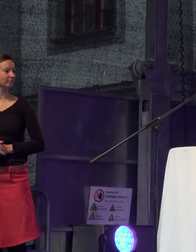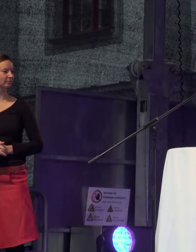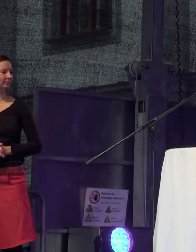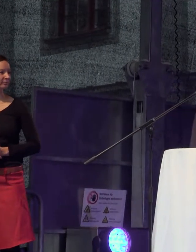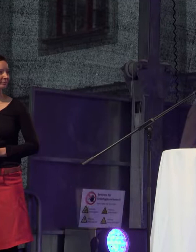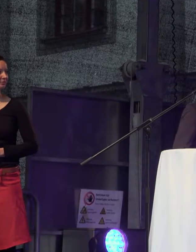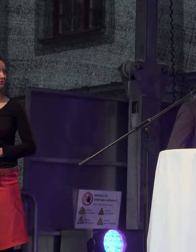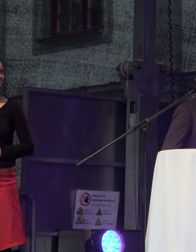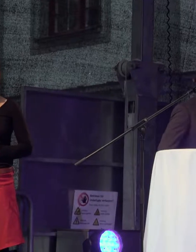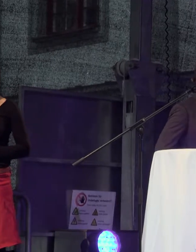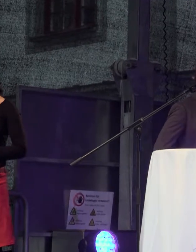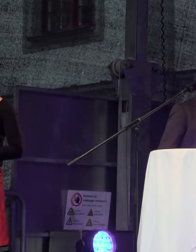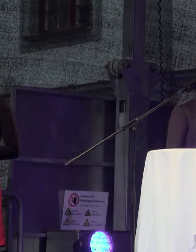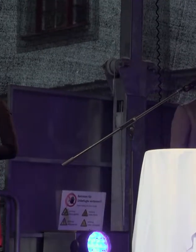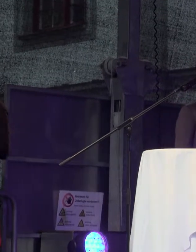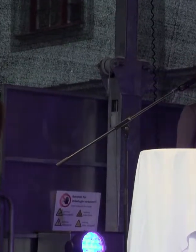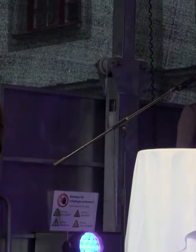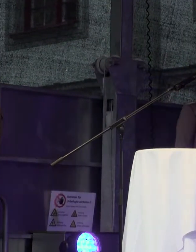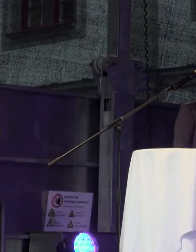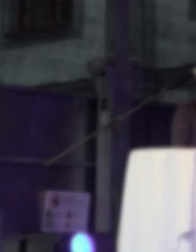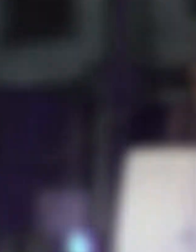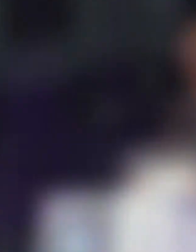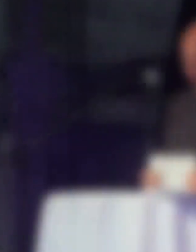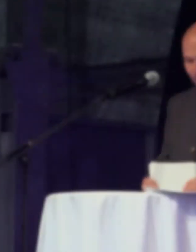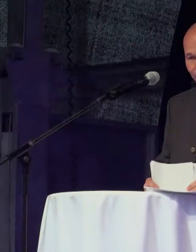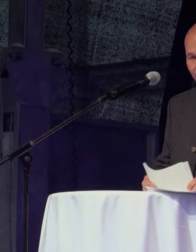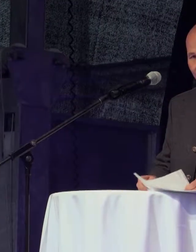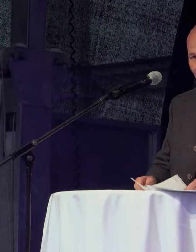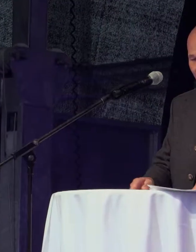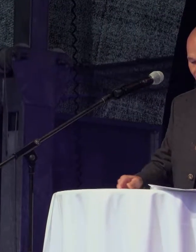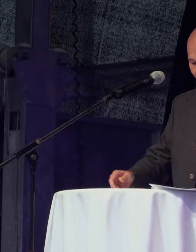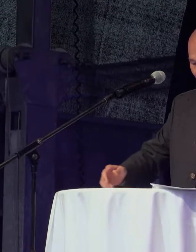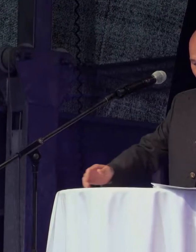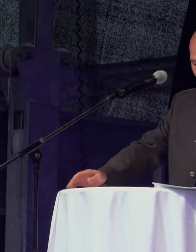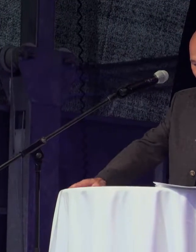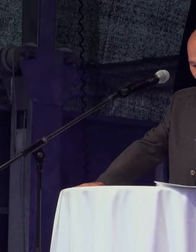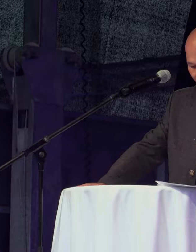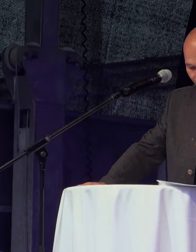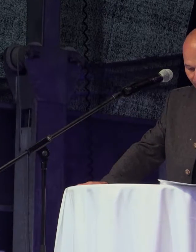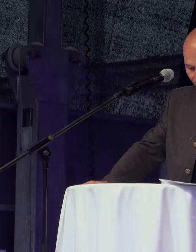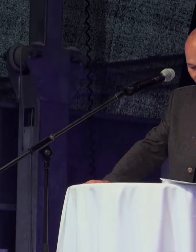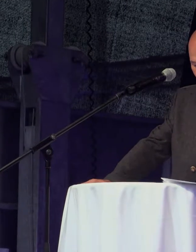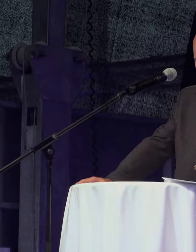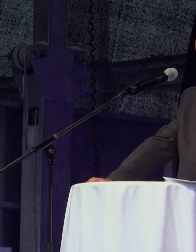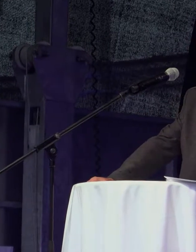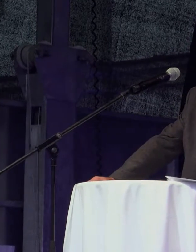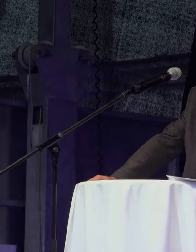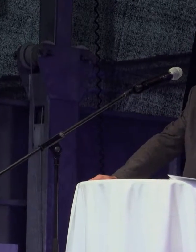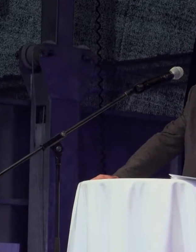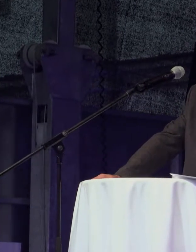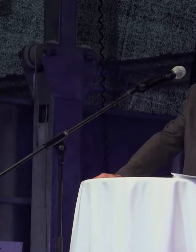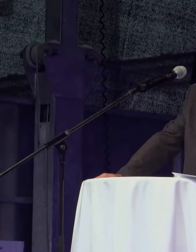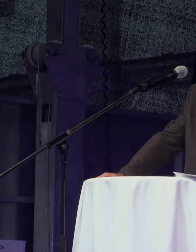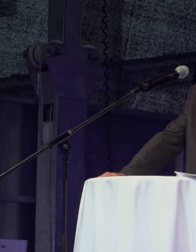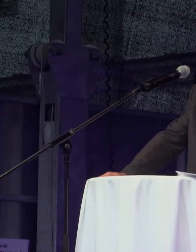die schiri zitieren die zu ihrem werk folgende bemerkungen machte